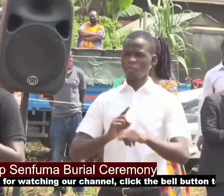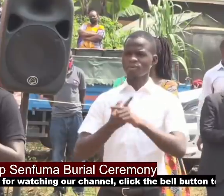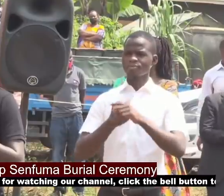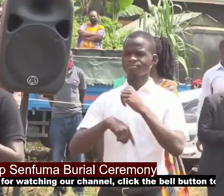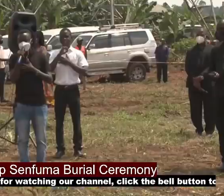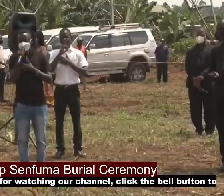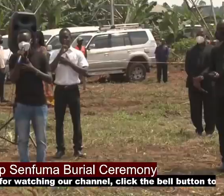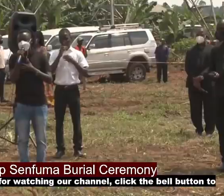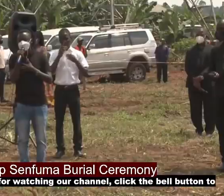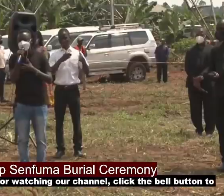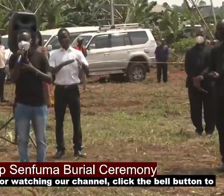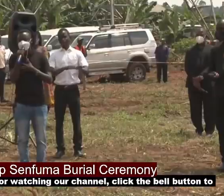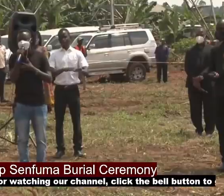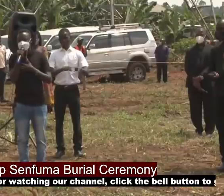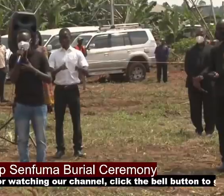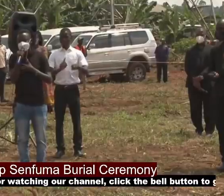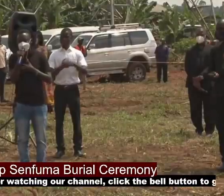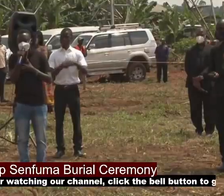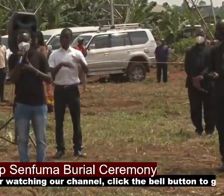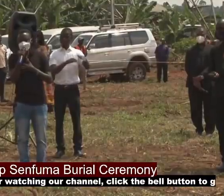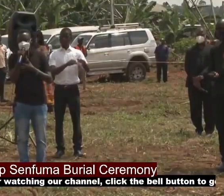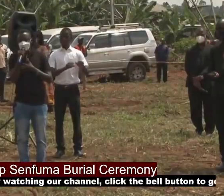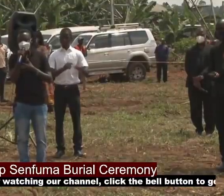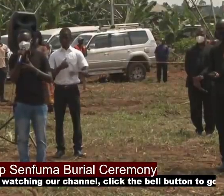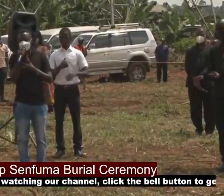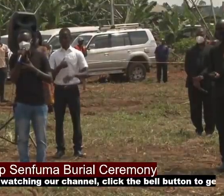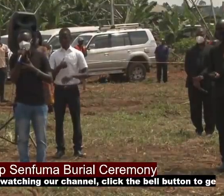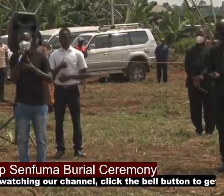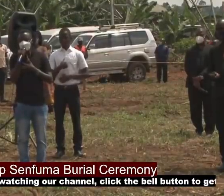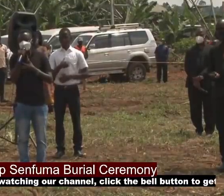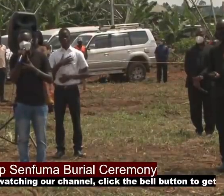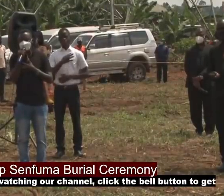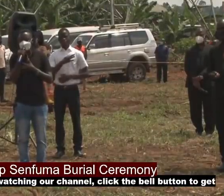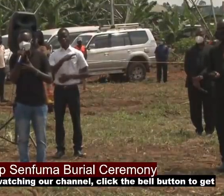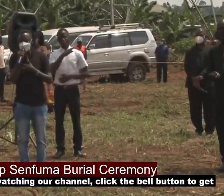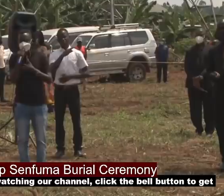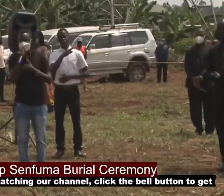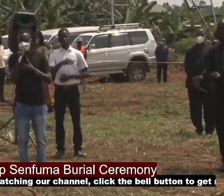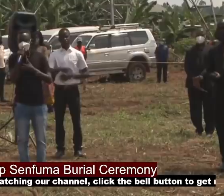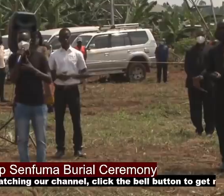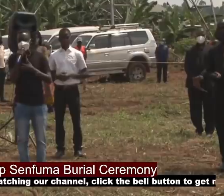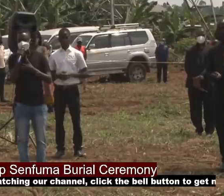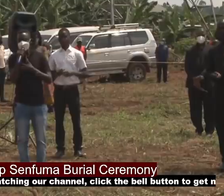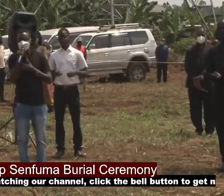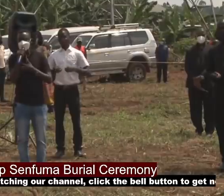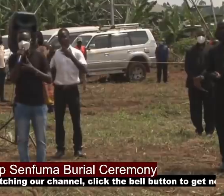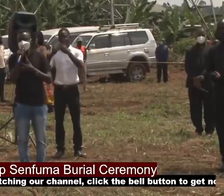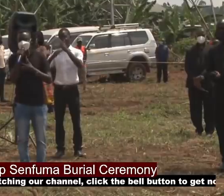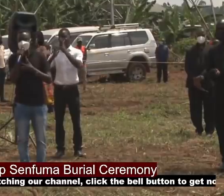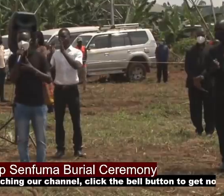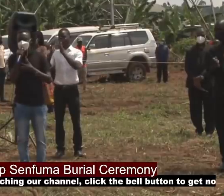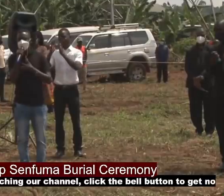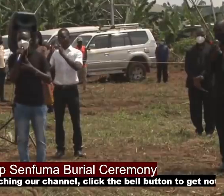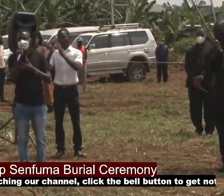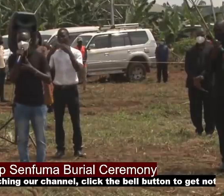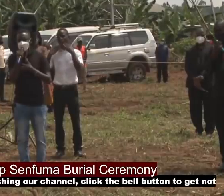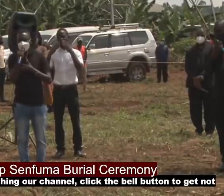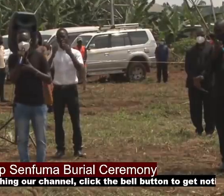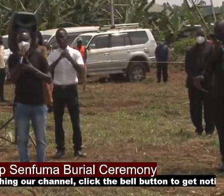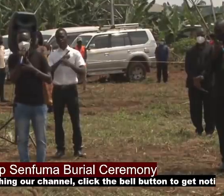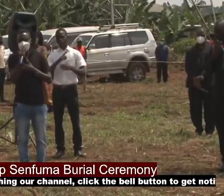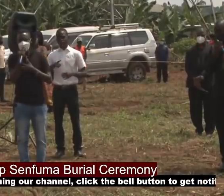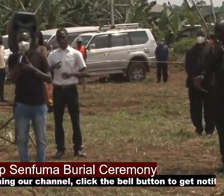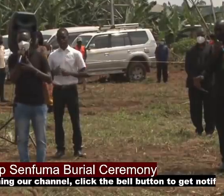nsirise. Nga nsirise. Nga nange banziika. Nga nange banziika. Omwoyo gwange. Omwoyo gwange. Nguwadde Yesu. Nguwadde Yesu. Webale